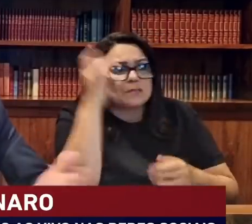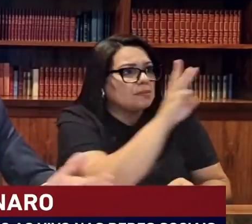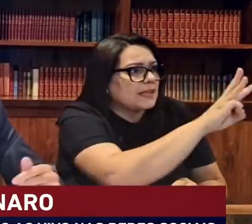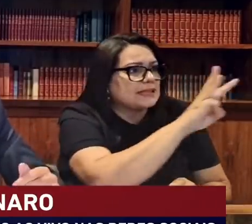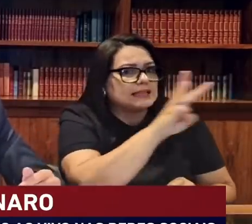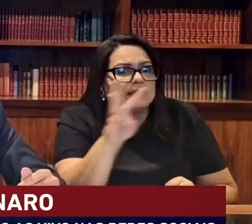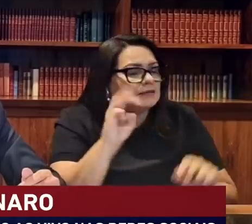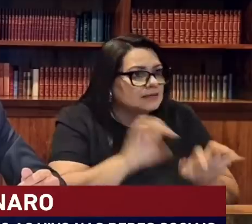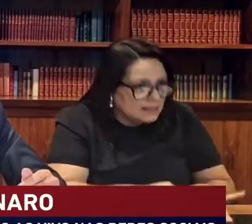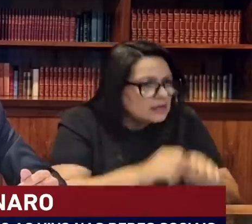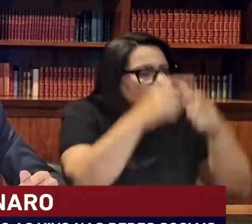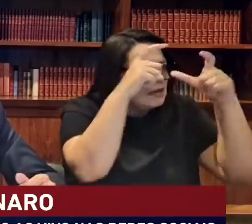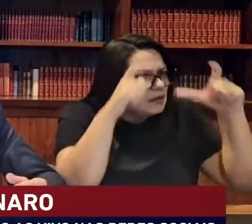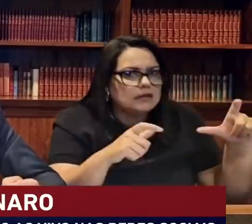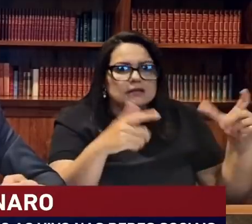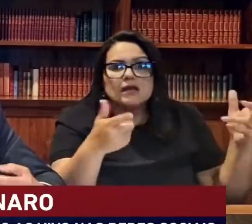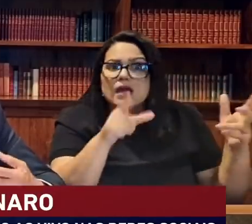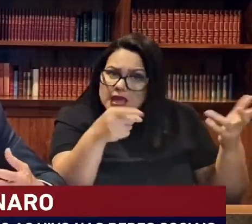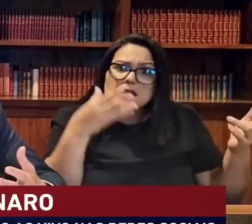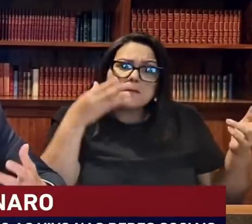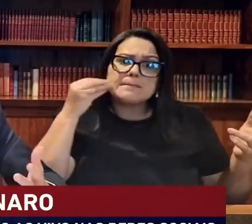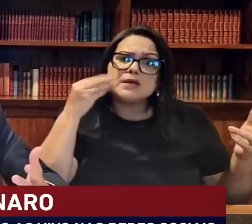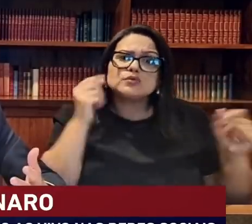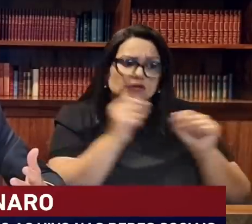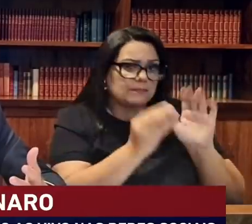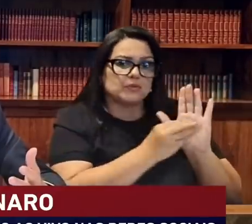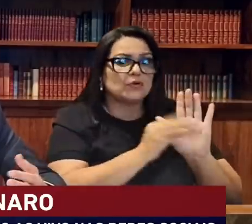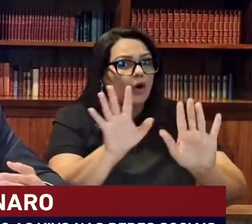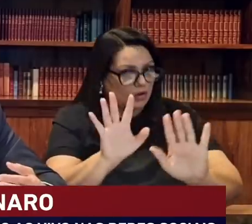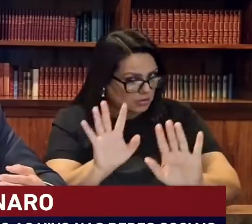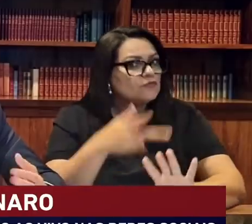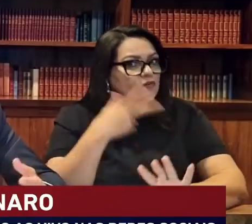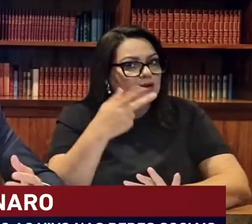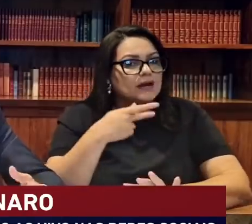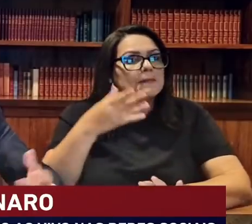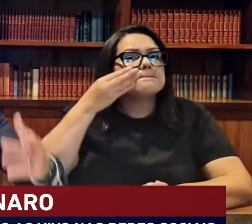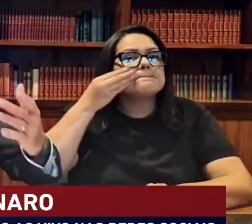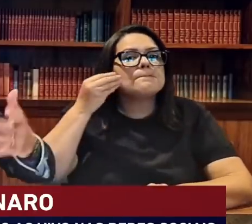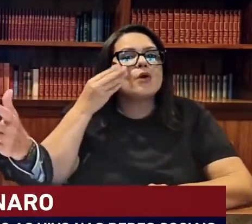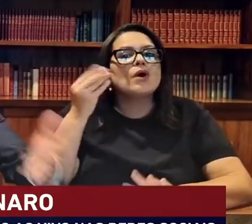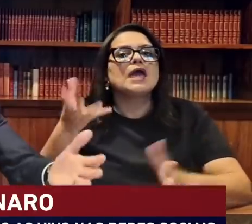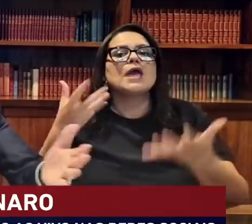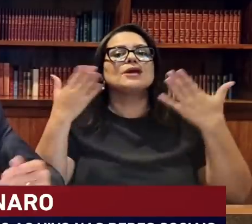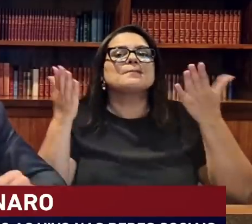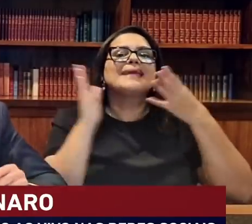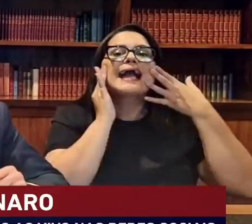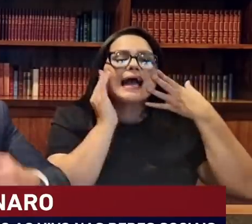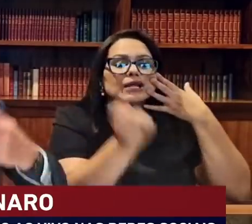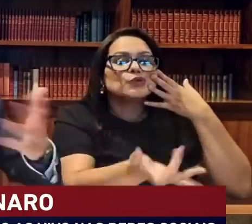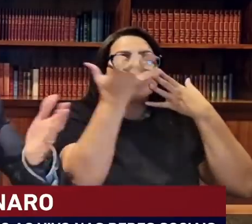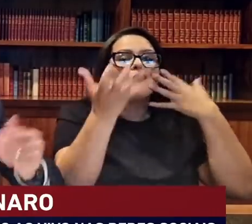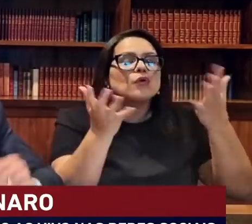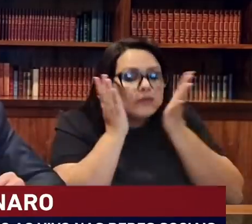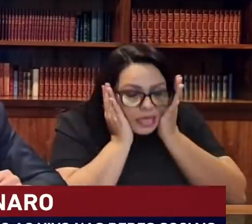não bota. O Milton, coisa rara de eu falar aqui. Eu boto a minha cara no fogo pelo Milton, minha